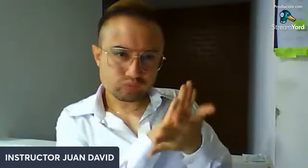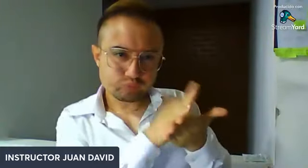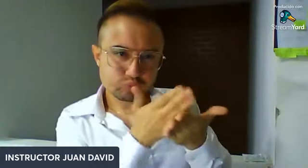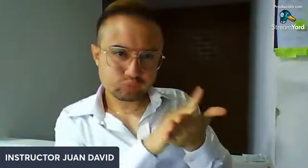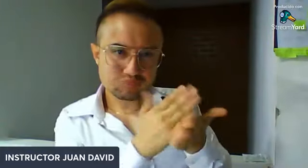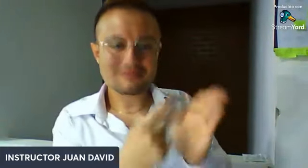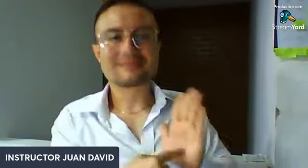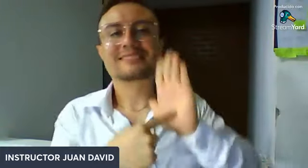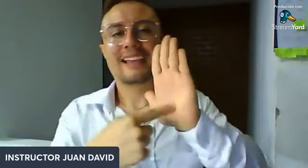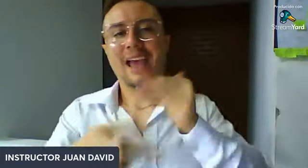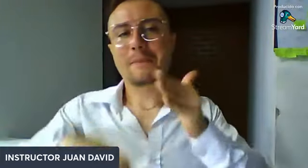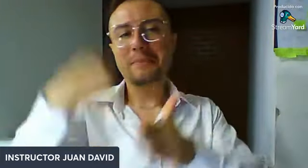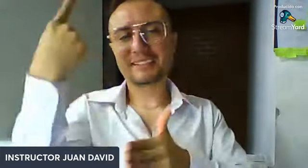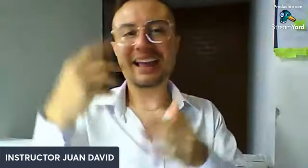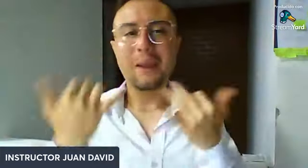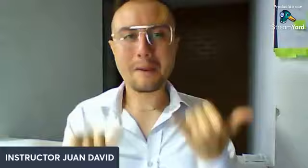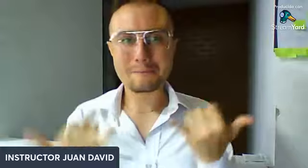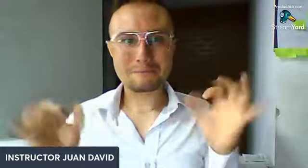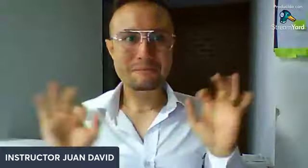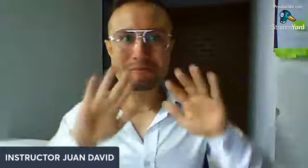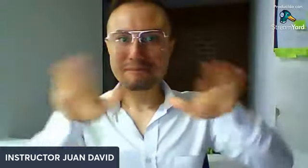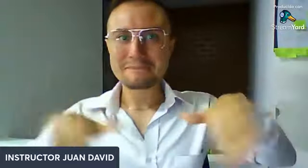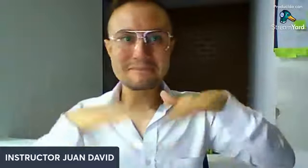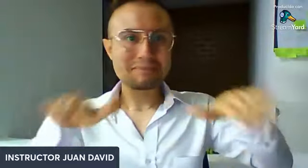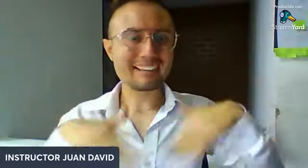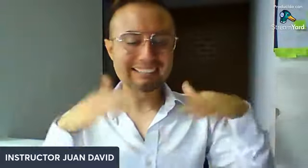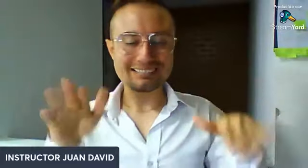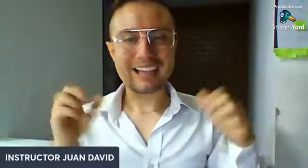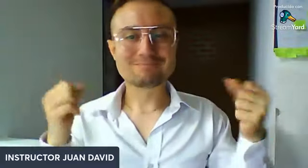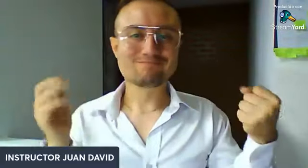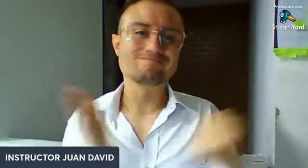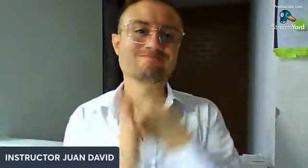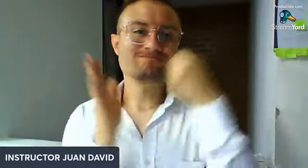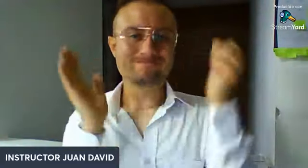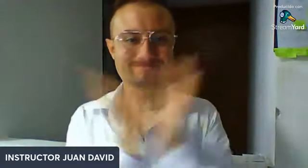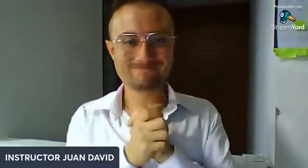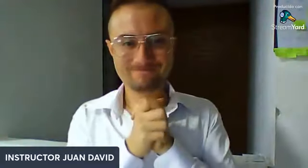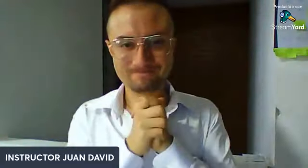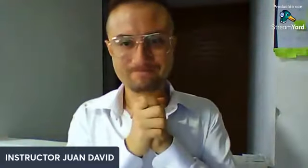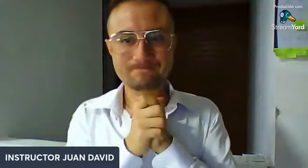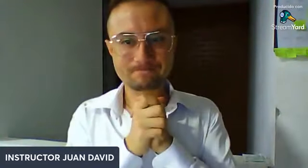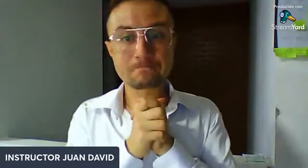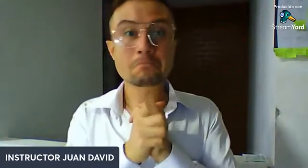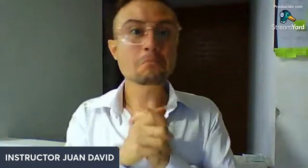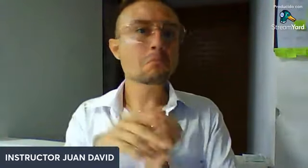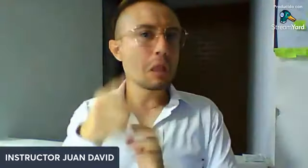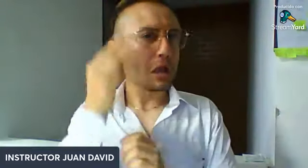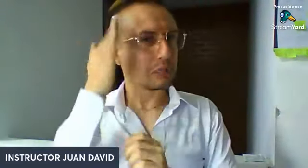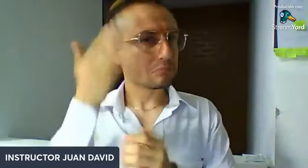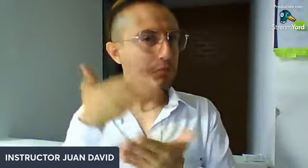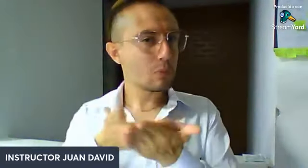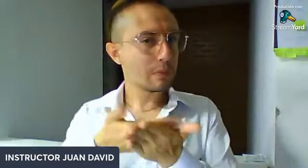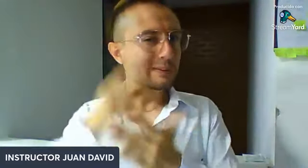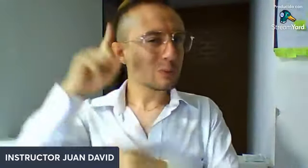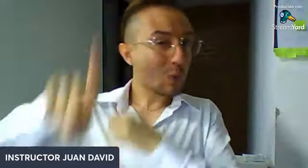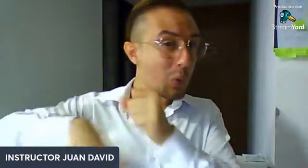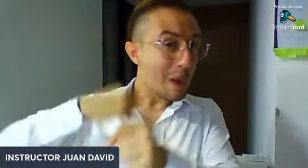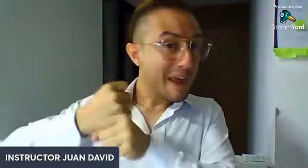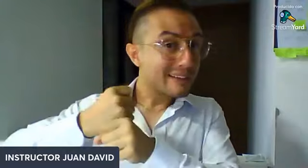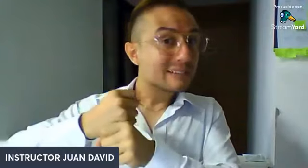tener como una traducción exacta. De pronto, pues ahí ya, pues lastimosamente no